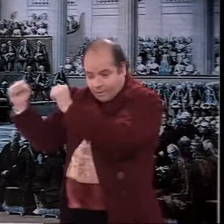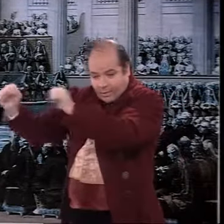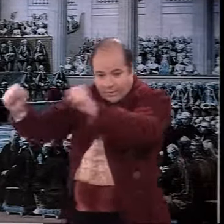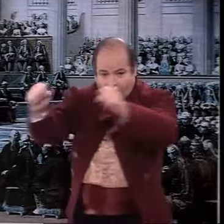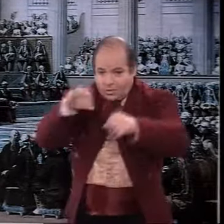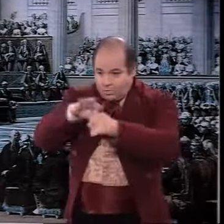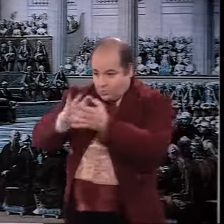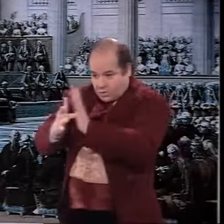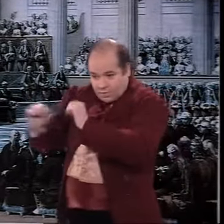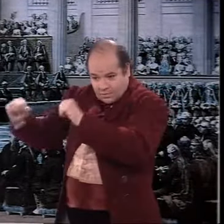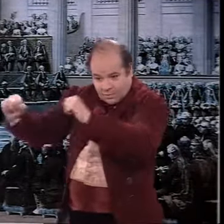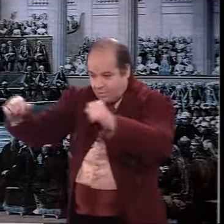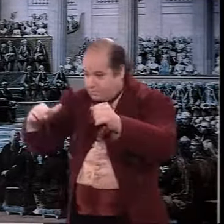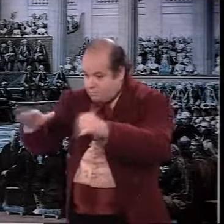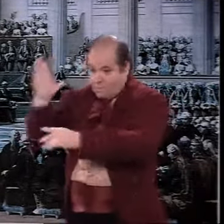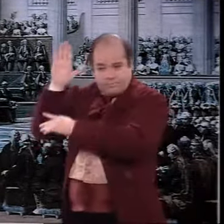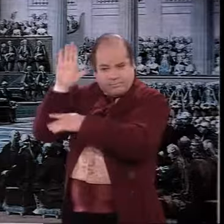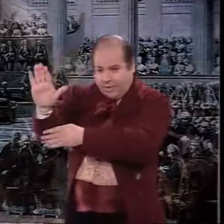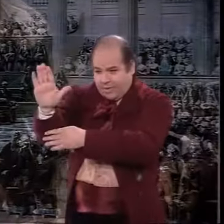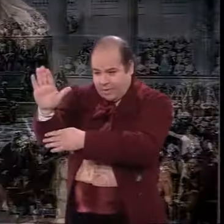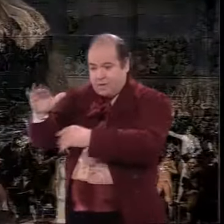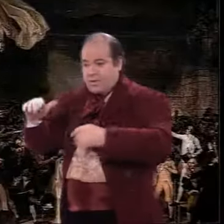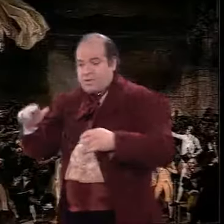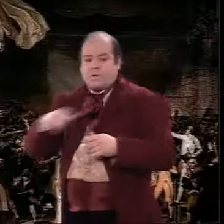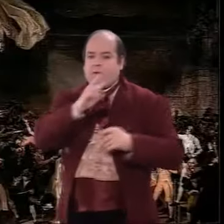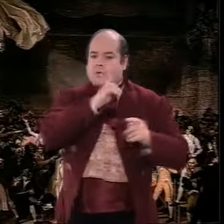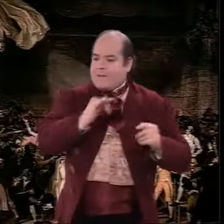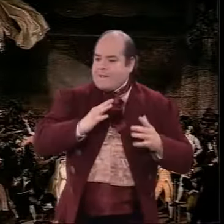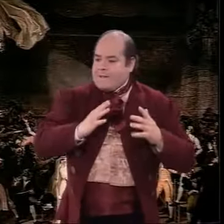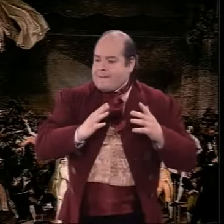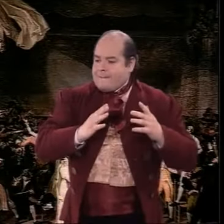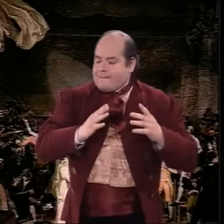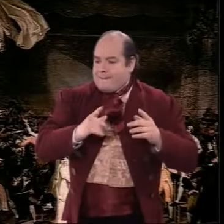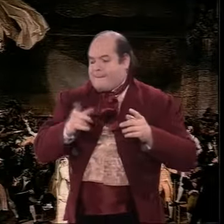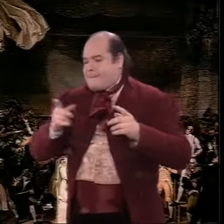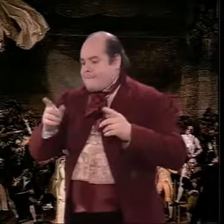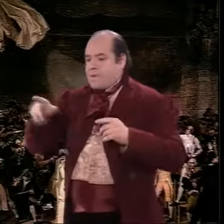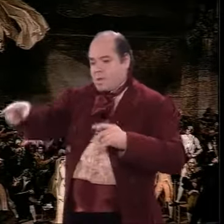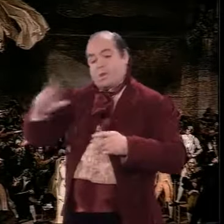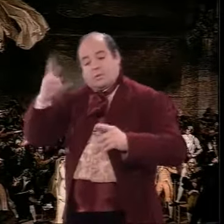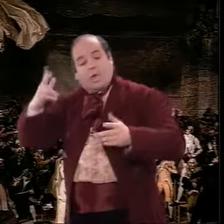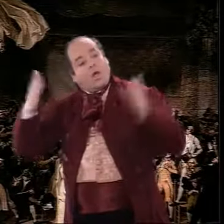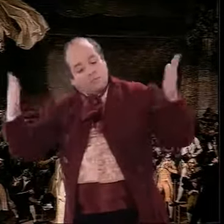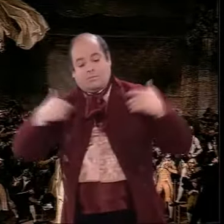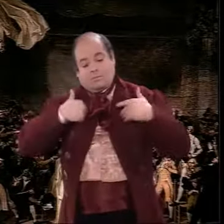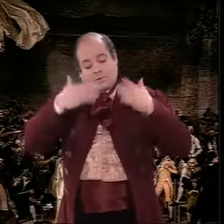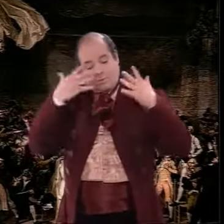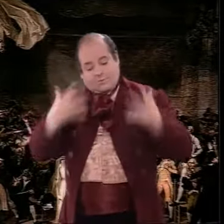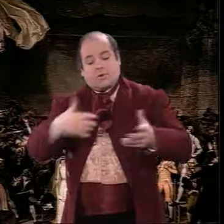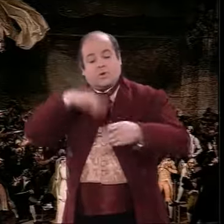les États généraux. Ils se réunissent alors dans la salle du jeu de paume, toute proche. Ils prêtent serment d'aller ensemble jusqu'au